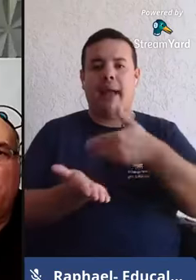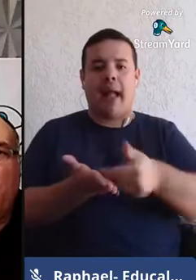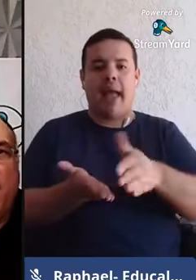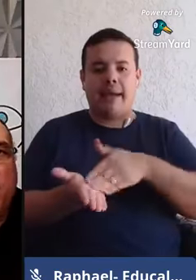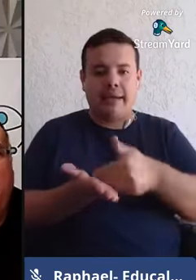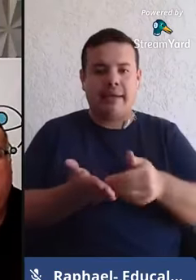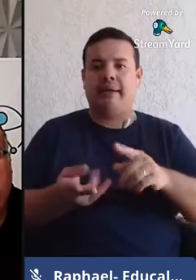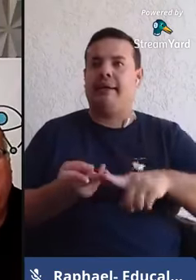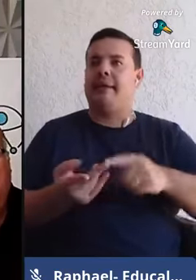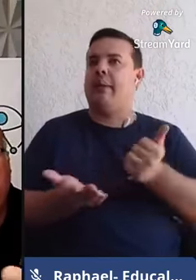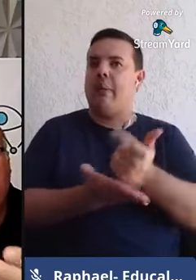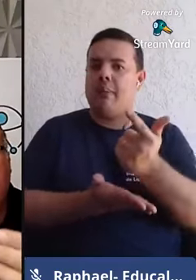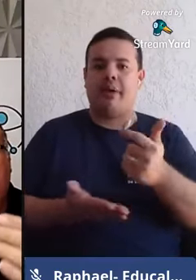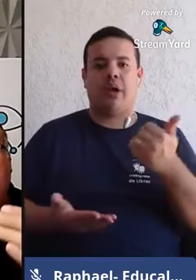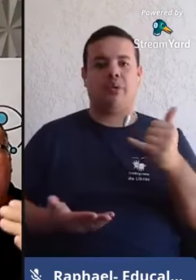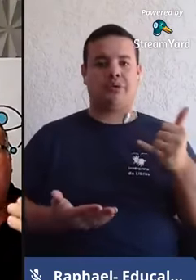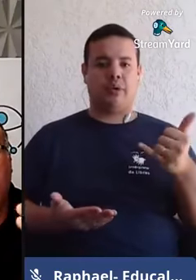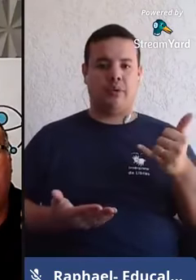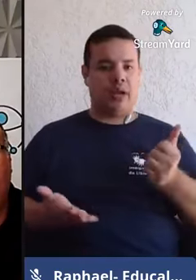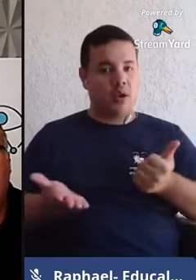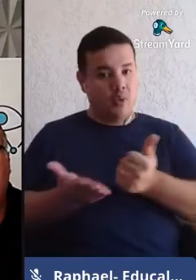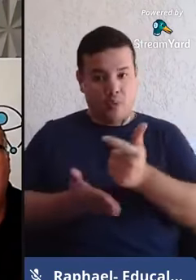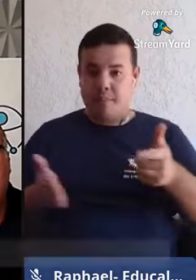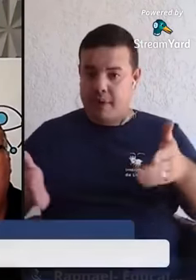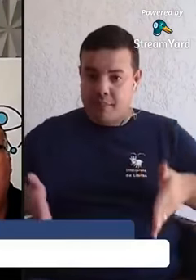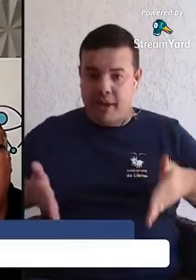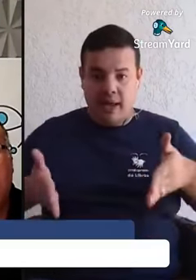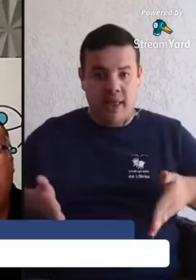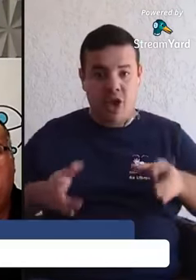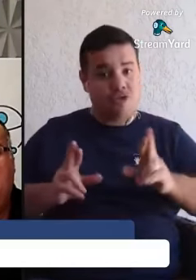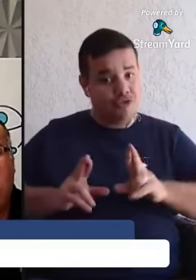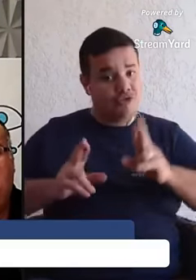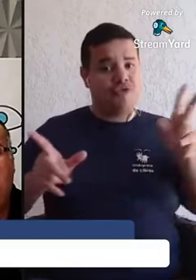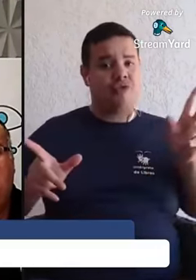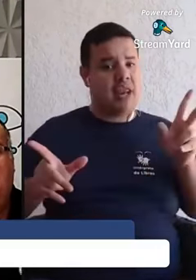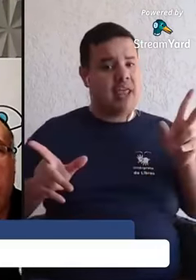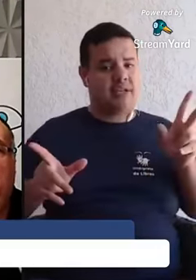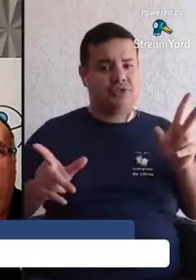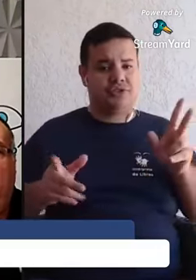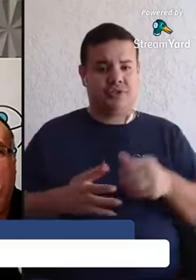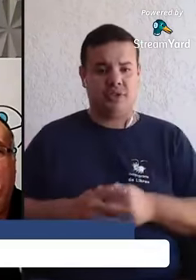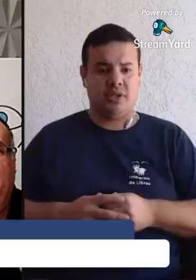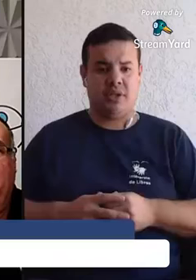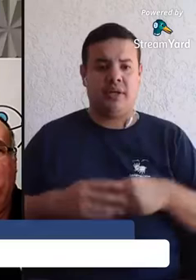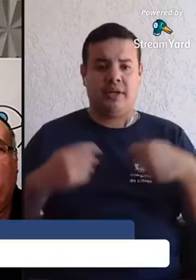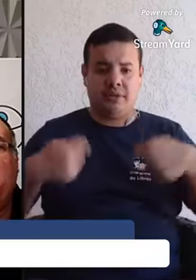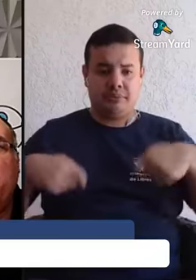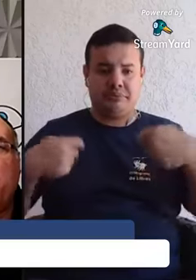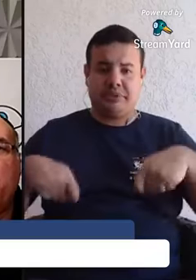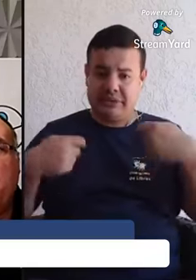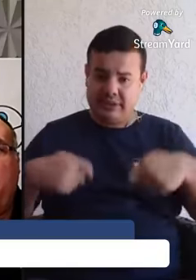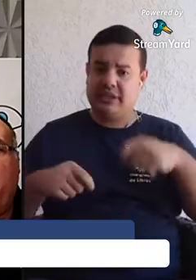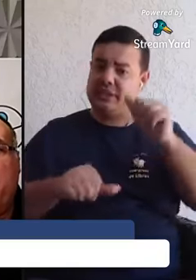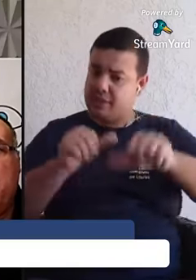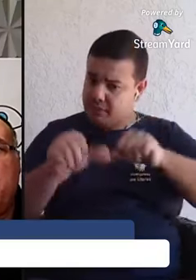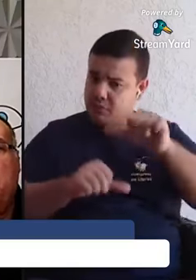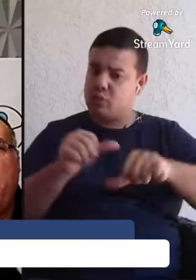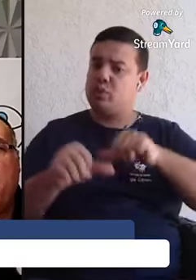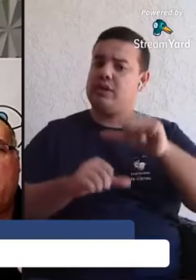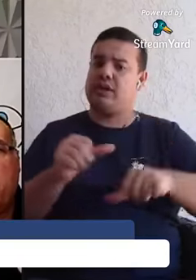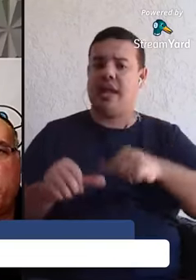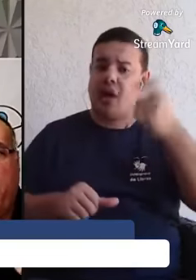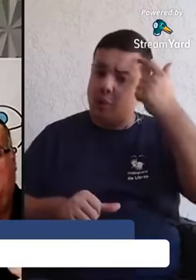aparelho celular. Não é diferente. Então, a forma de dispensação desse produto tem que mudar. Então, enquanto não se mudar a forma